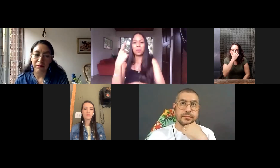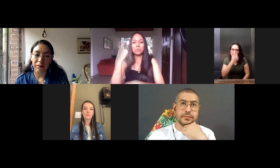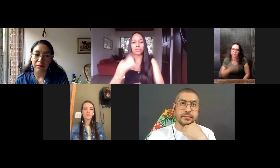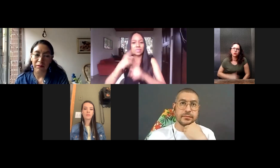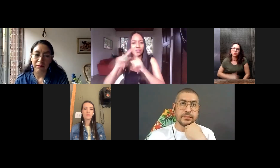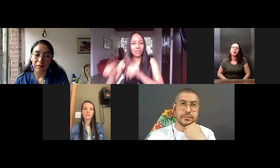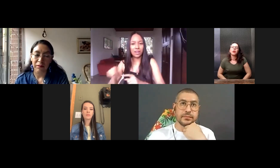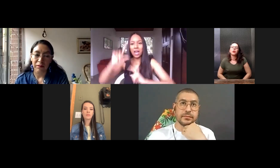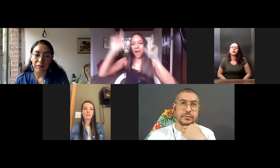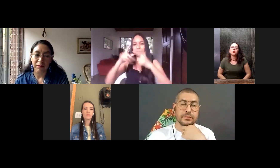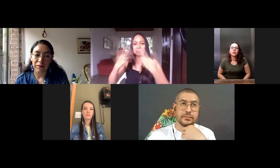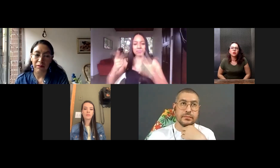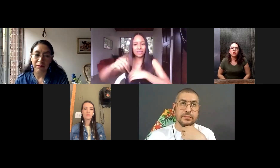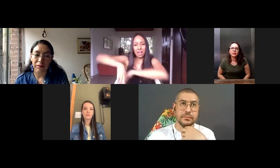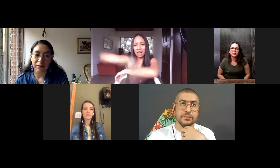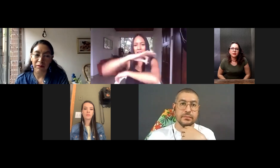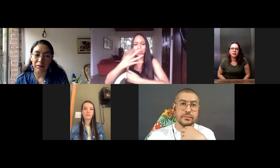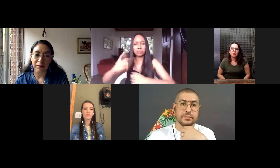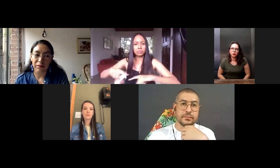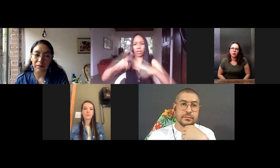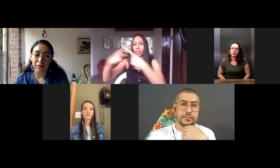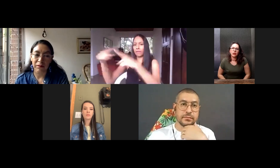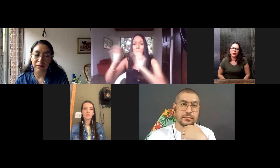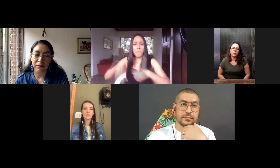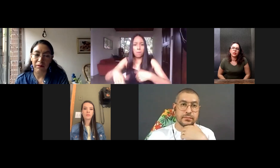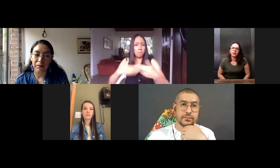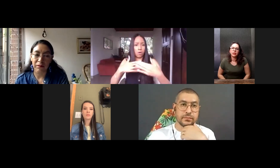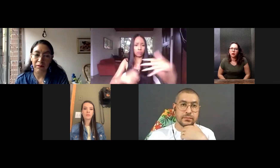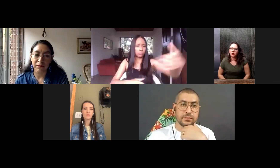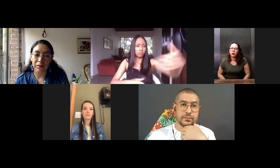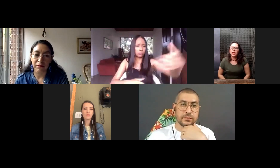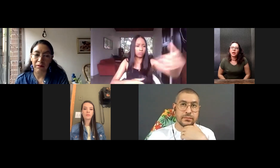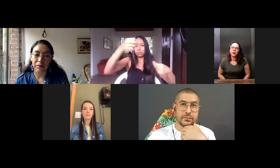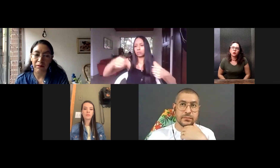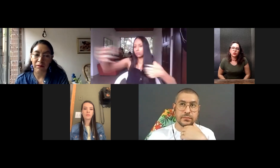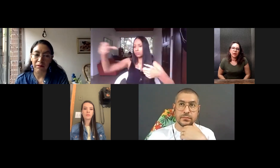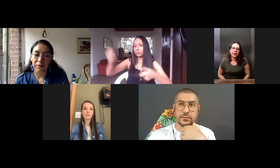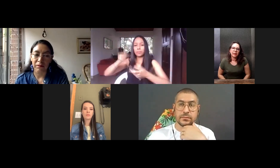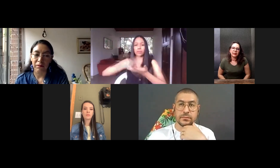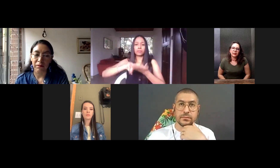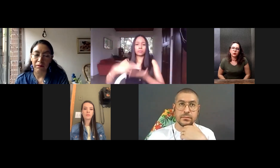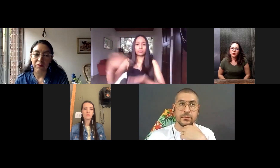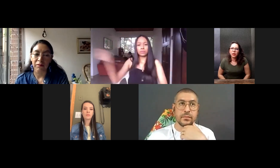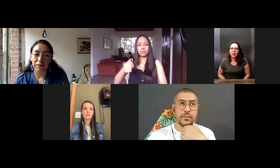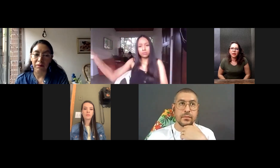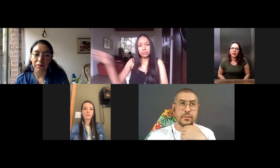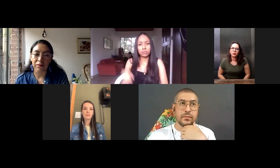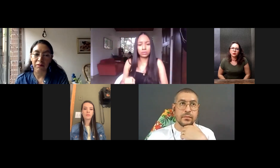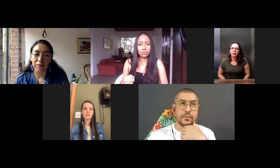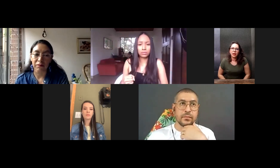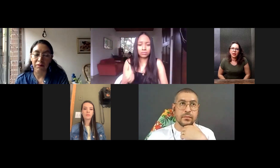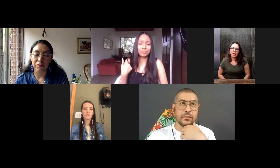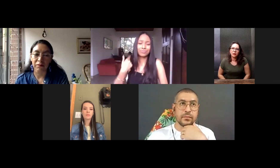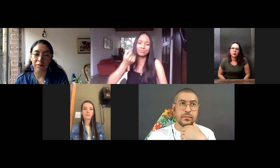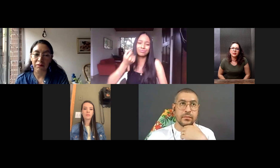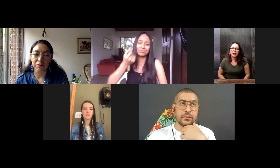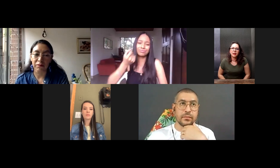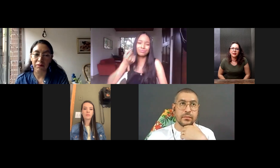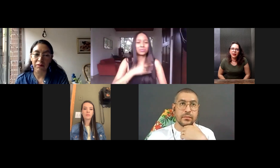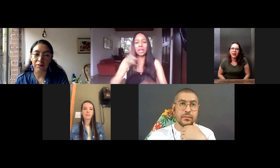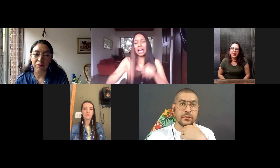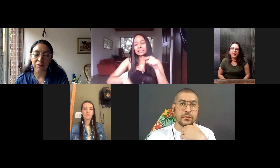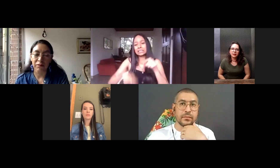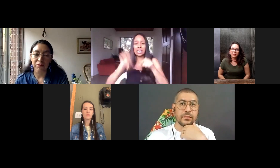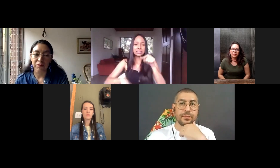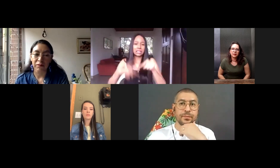sentimos, pensamos y nos gustan cosas distintas, a uno le gustará la política, a otro le gusta la arquitectura y digamos que las universidades